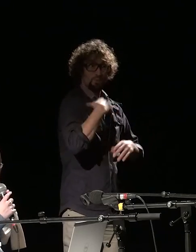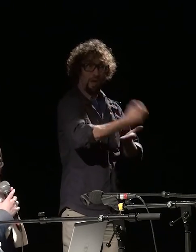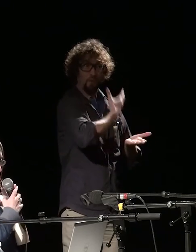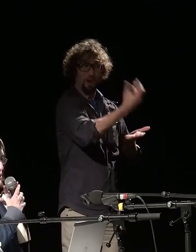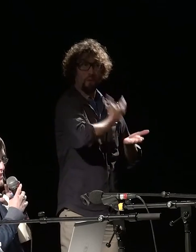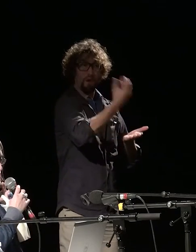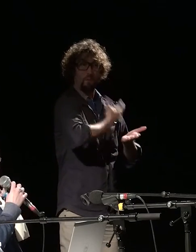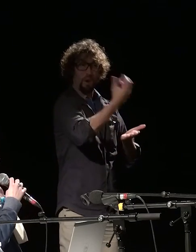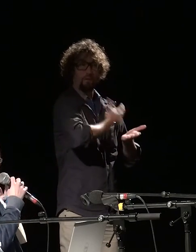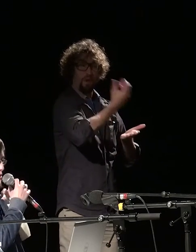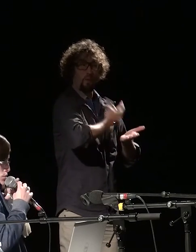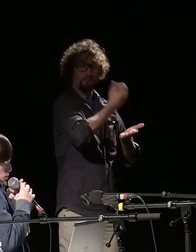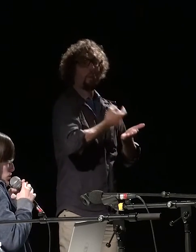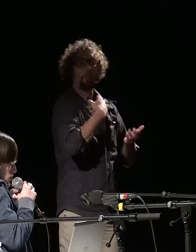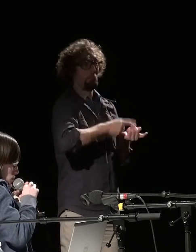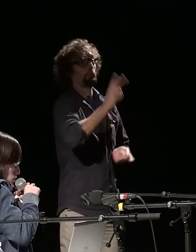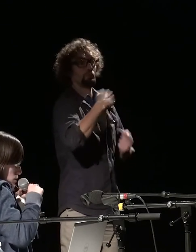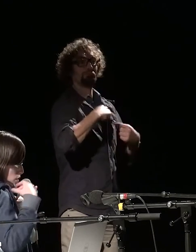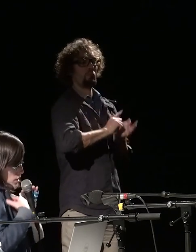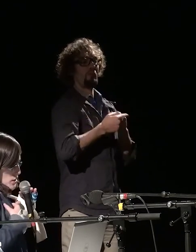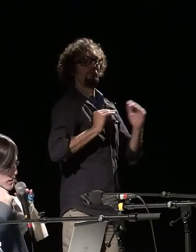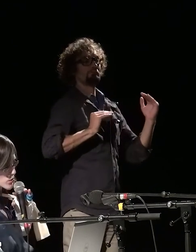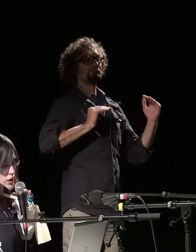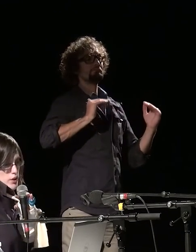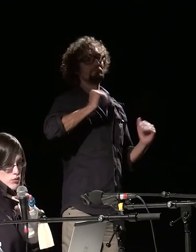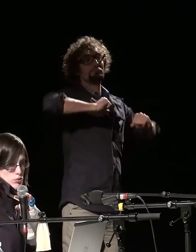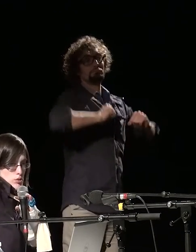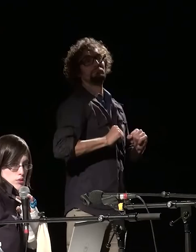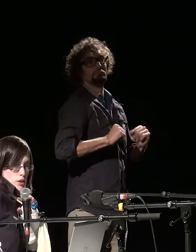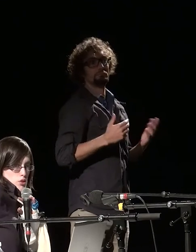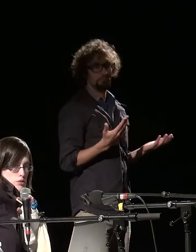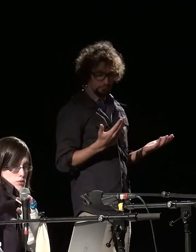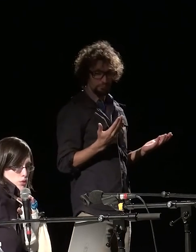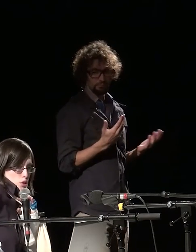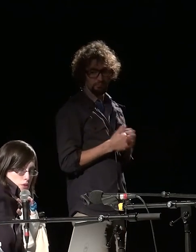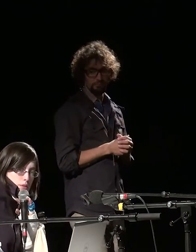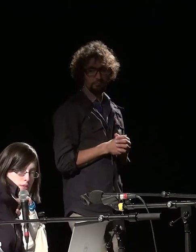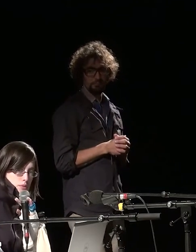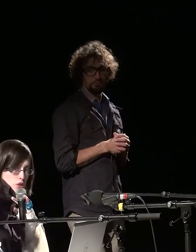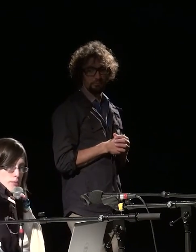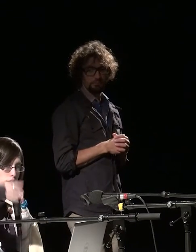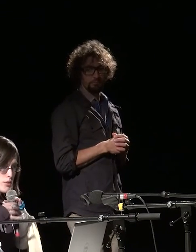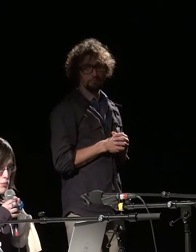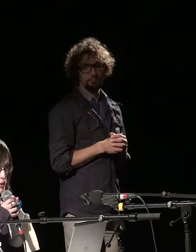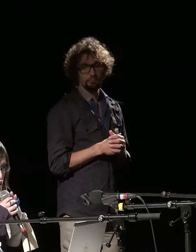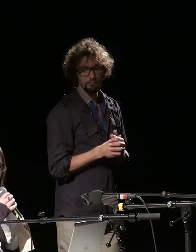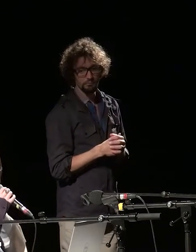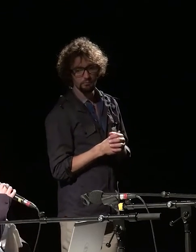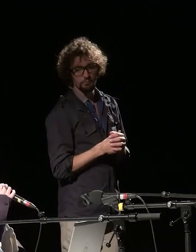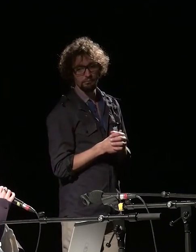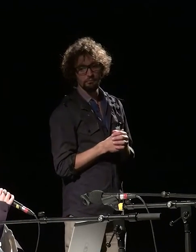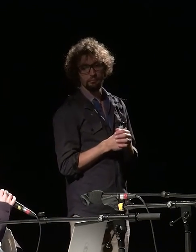Et il y a une chose aussi très intéressante dans la relecture. Je suis désolée, j'en ai marre d'être à demi habillée.